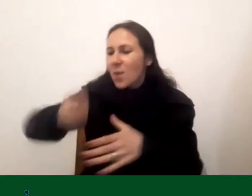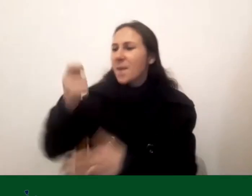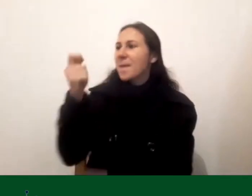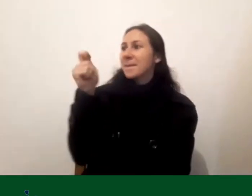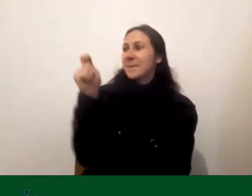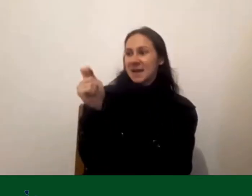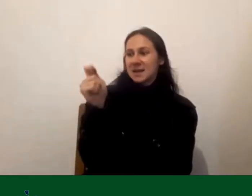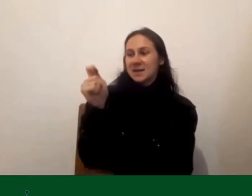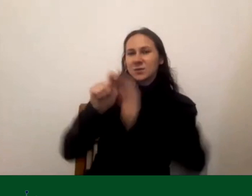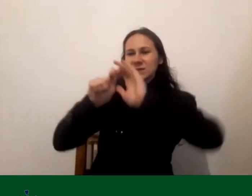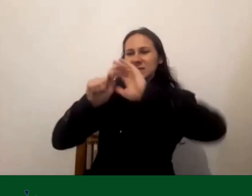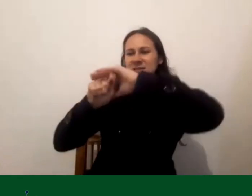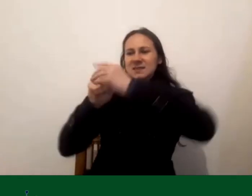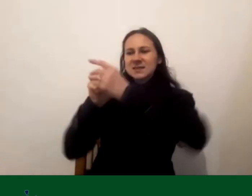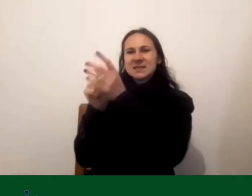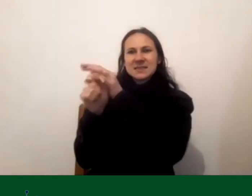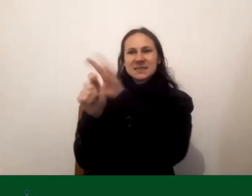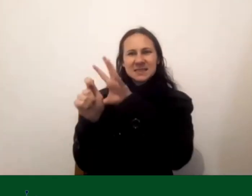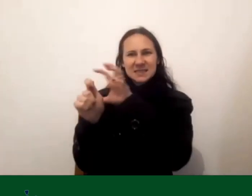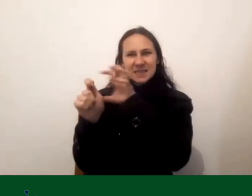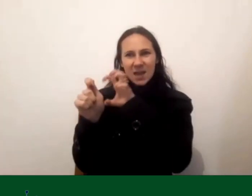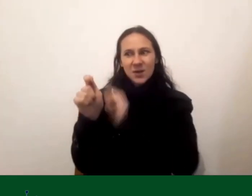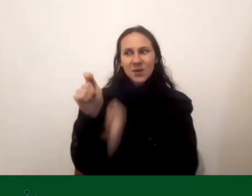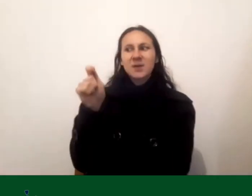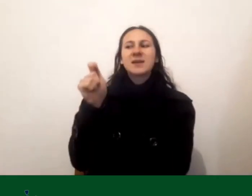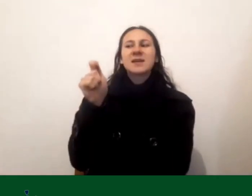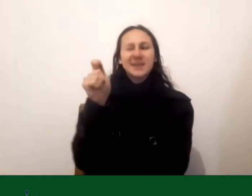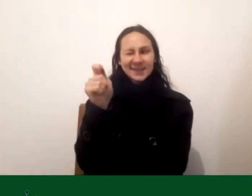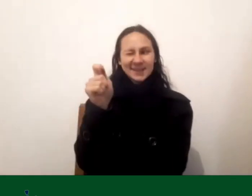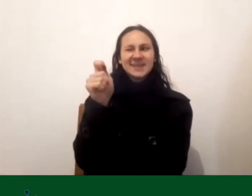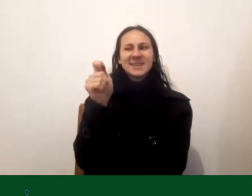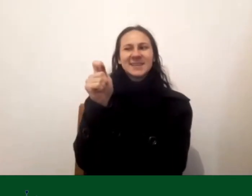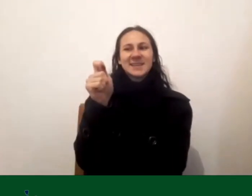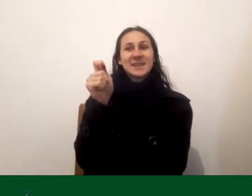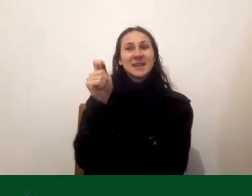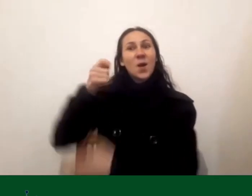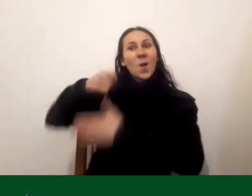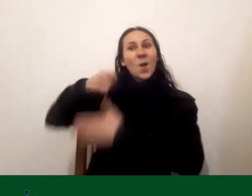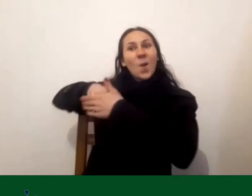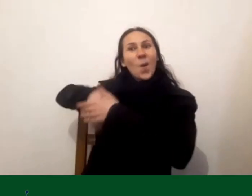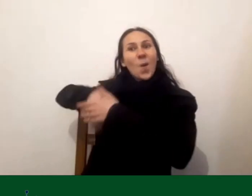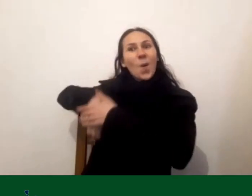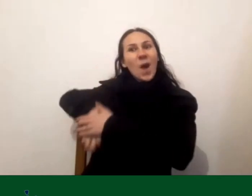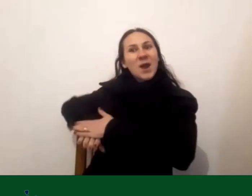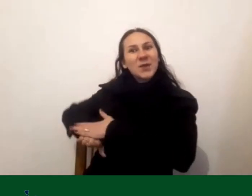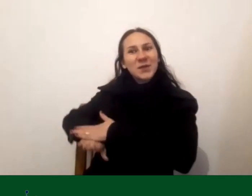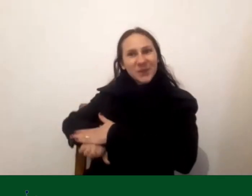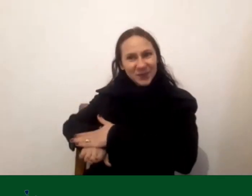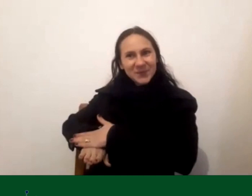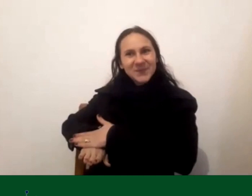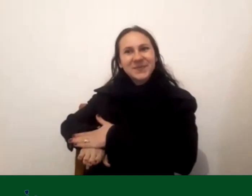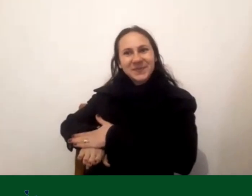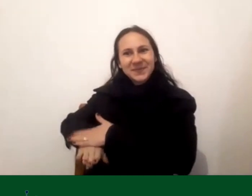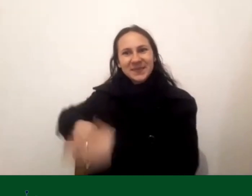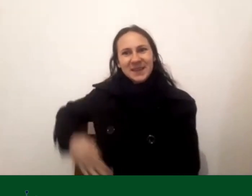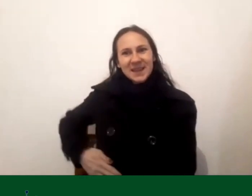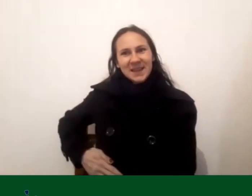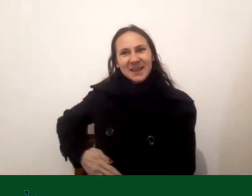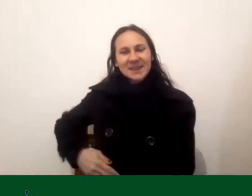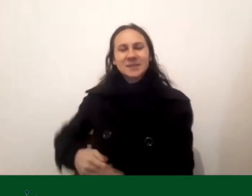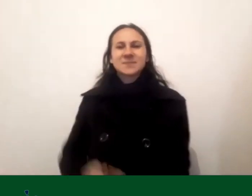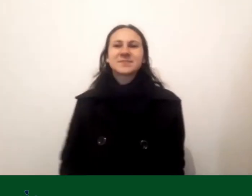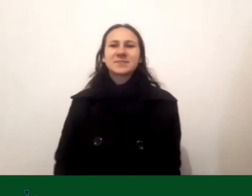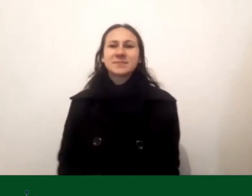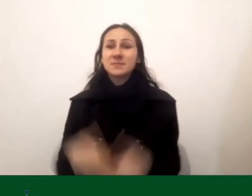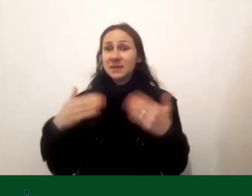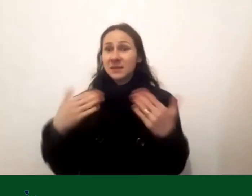secou, deu uma piscadinha para ele e guardou de volta no bolso do casaco. O